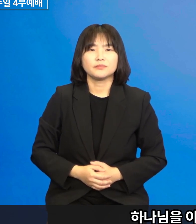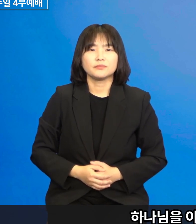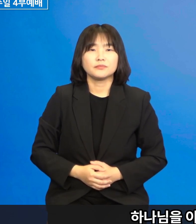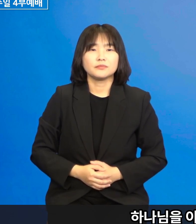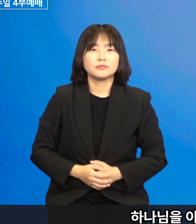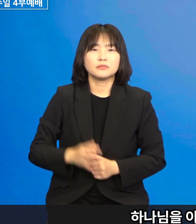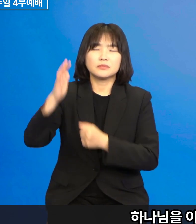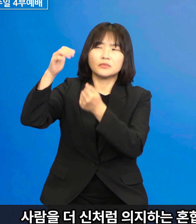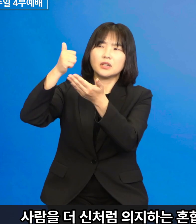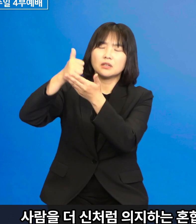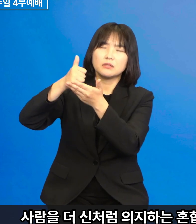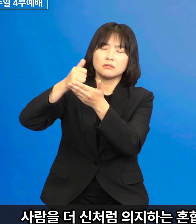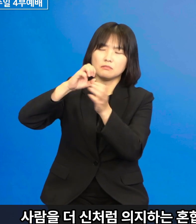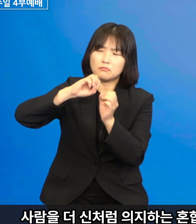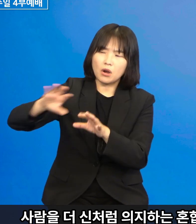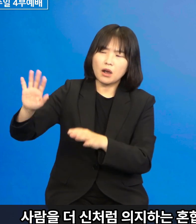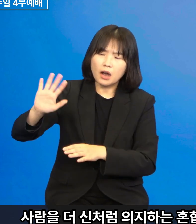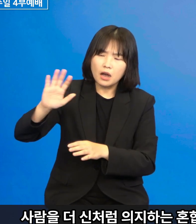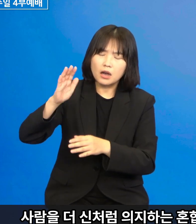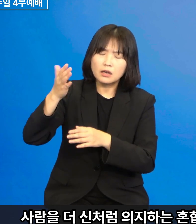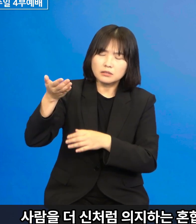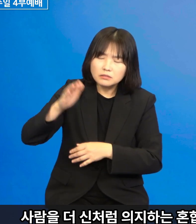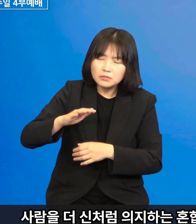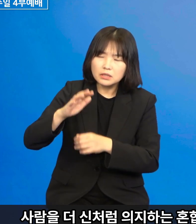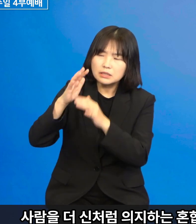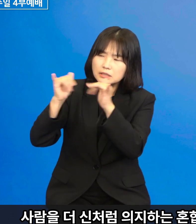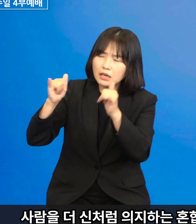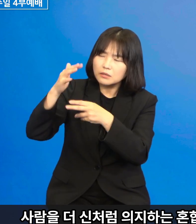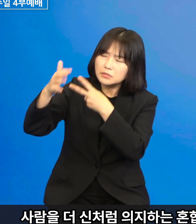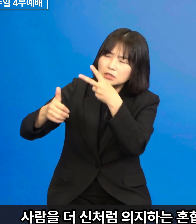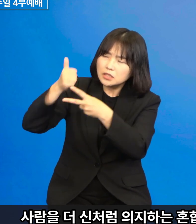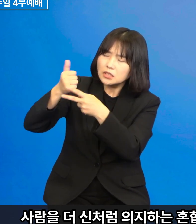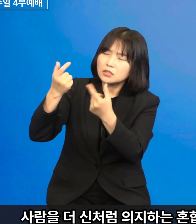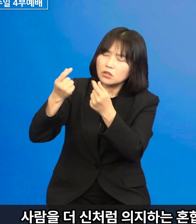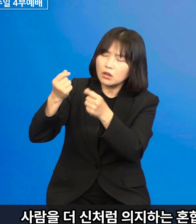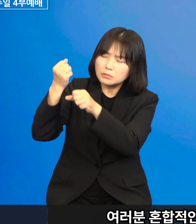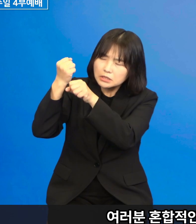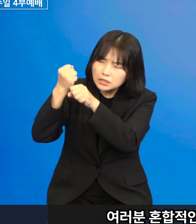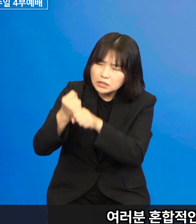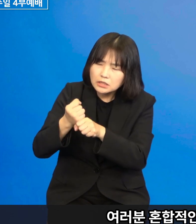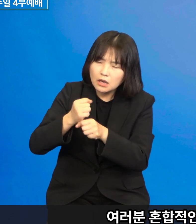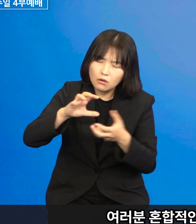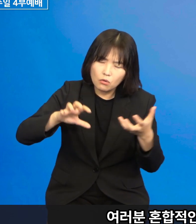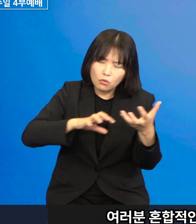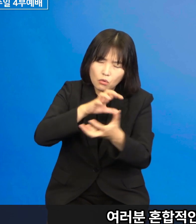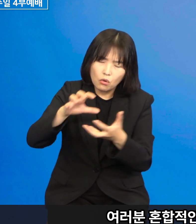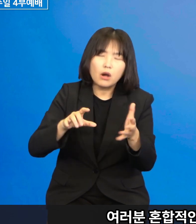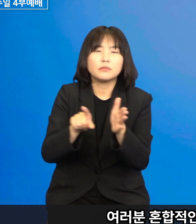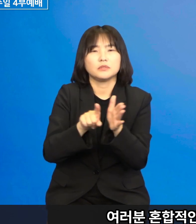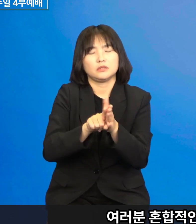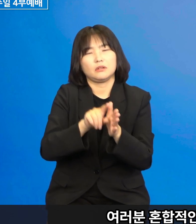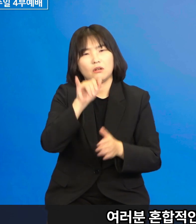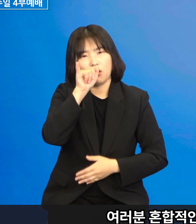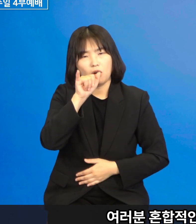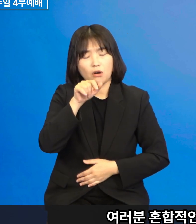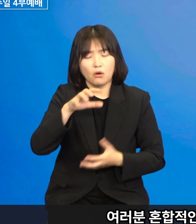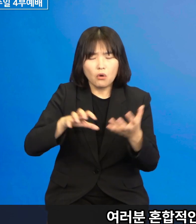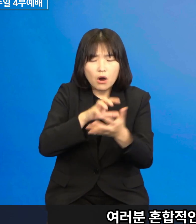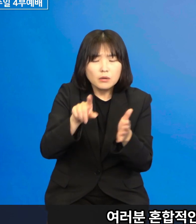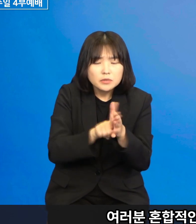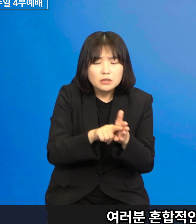하나님 아예 버린 건 아닌데 사람을 더 신처럼 의지하는 혼합적인 신앙이 그들 가운데 있었습니다. 이런 혼합적인 신앙은 우상 숭배였죠.